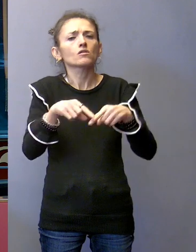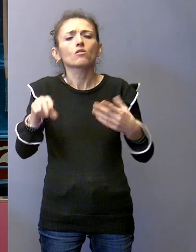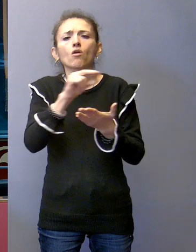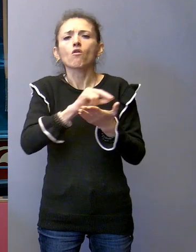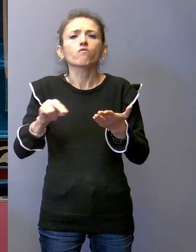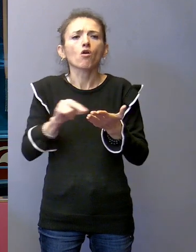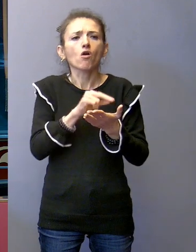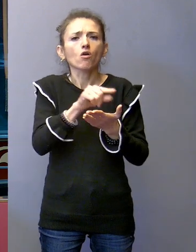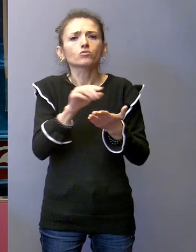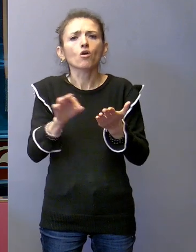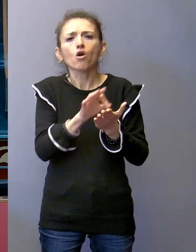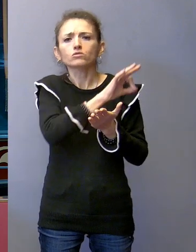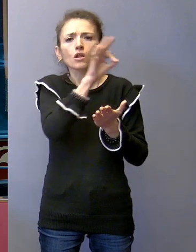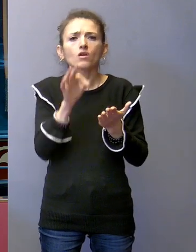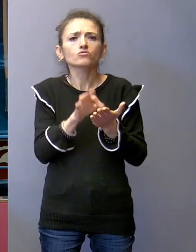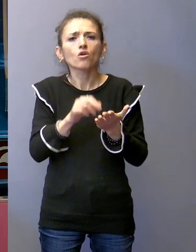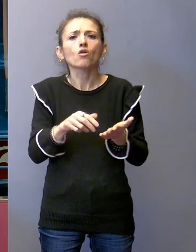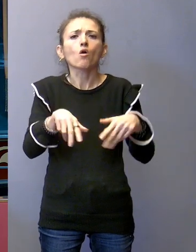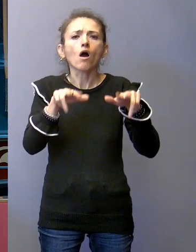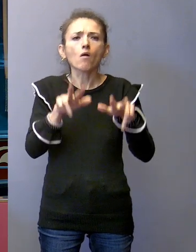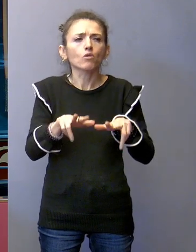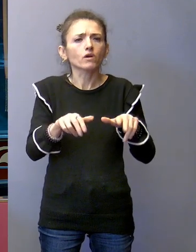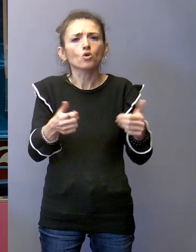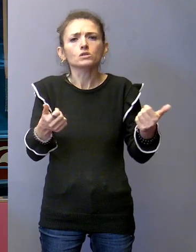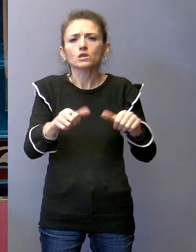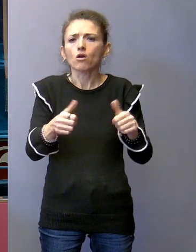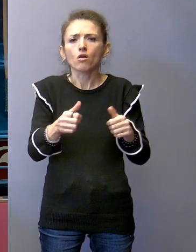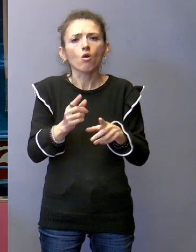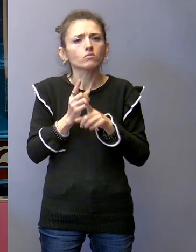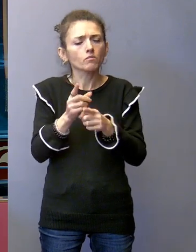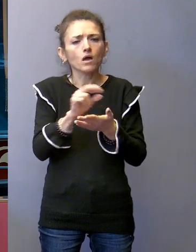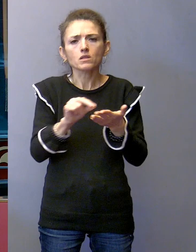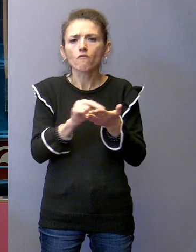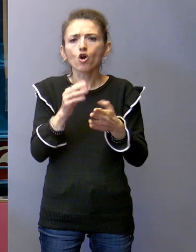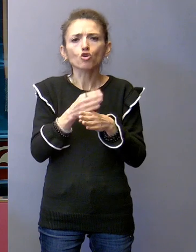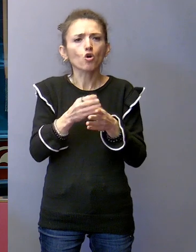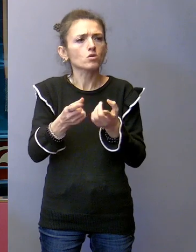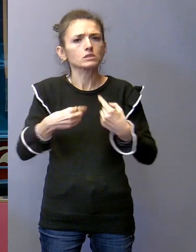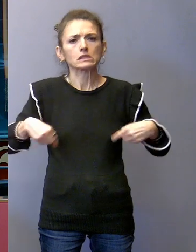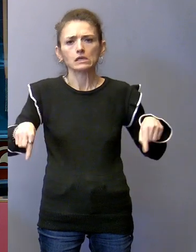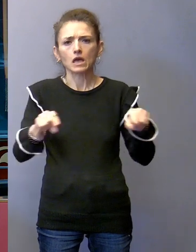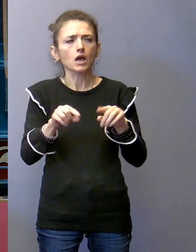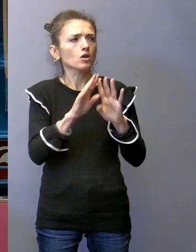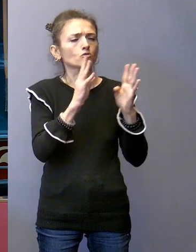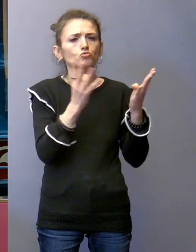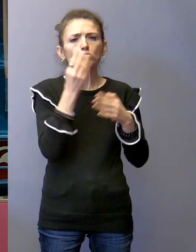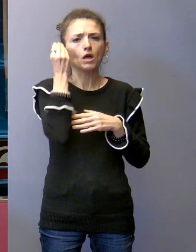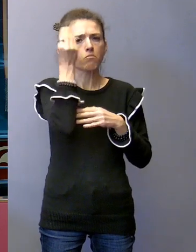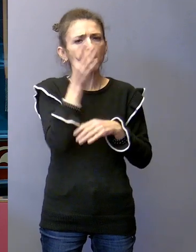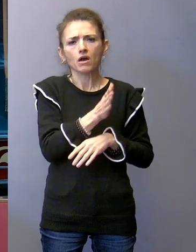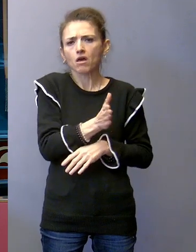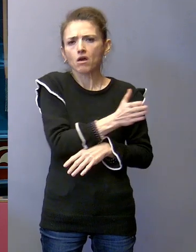verrà approvato oppure no questo credo che sia quello che sia assolutamente fondante Allora